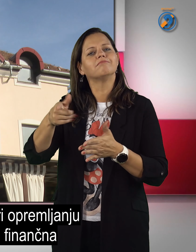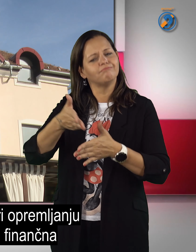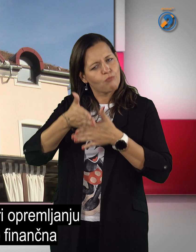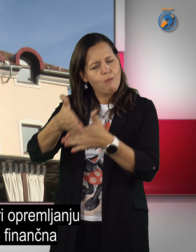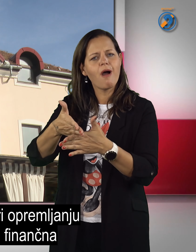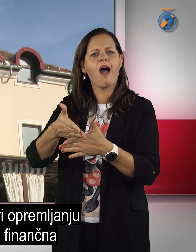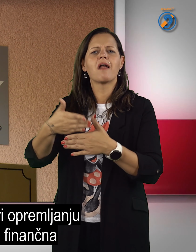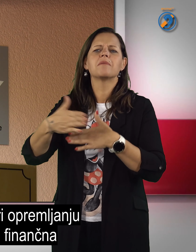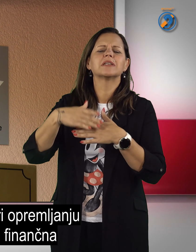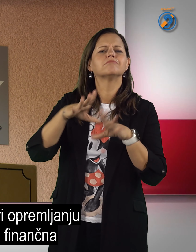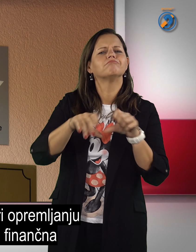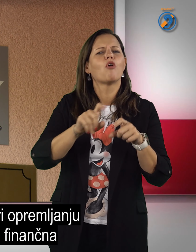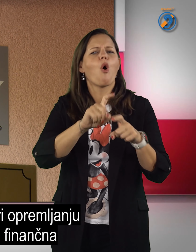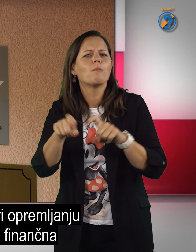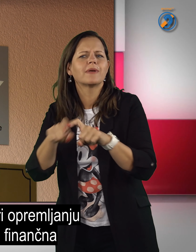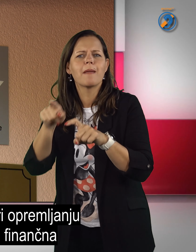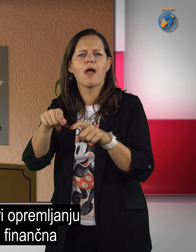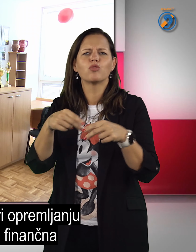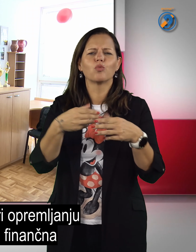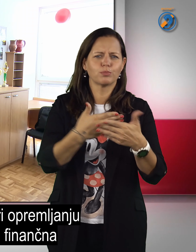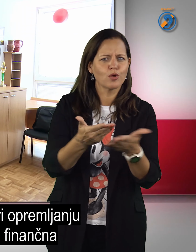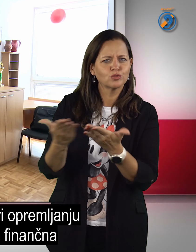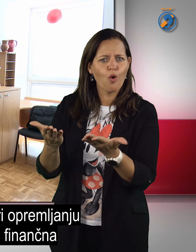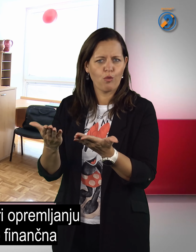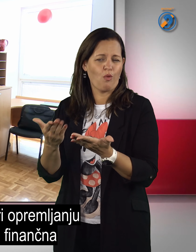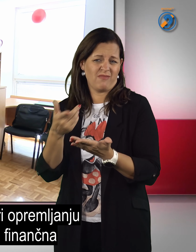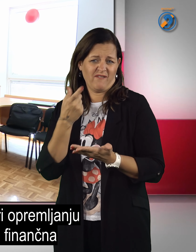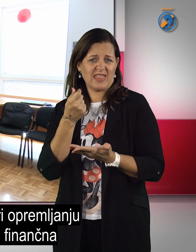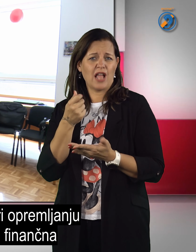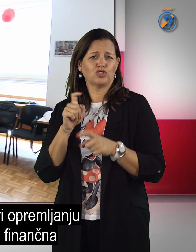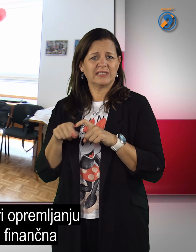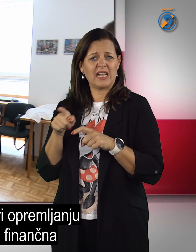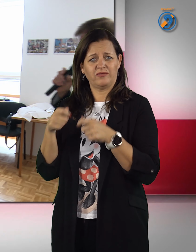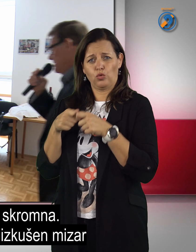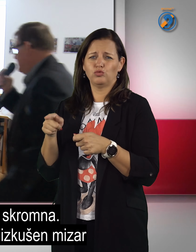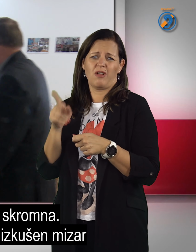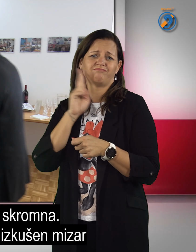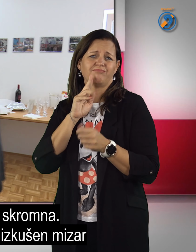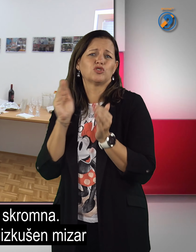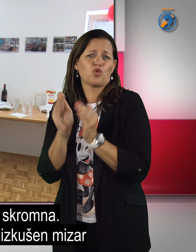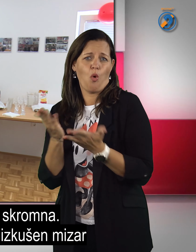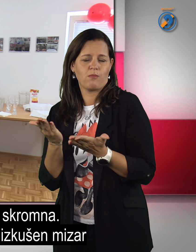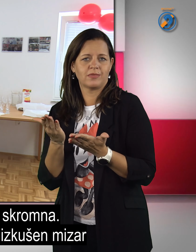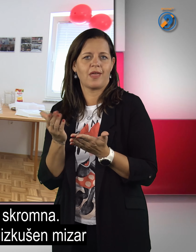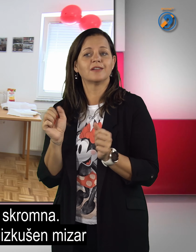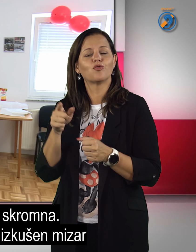Člani so pomagali pri opremljanju prostorov, ker so finančna sredstva društva skromna.